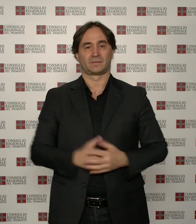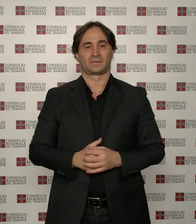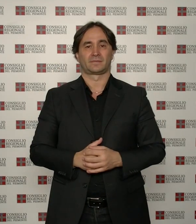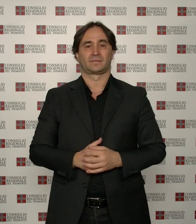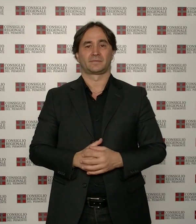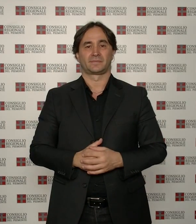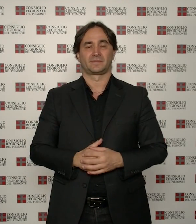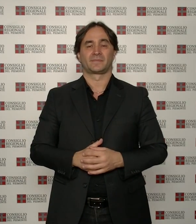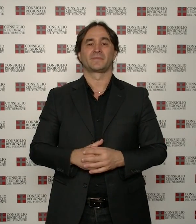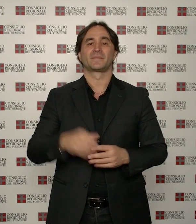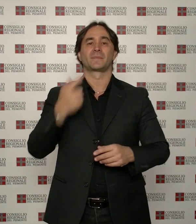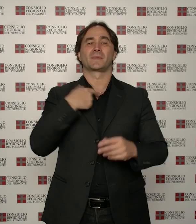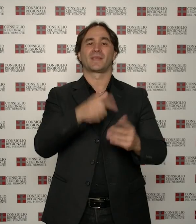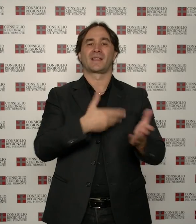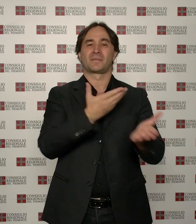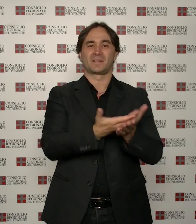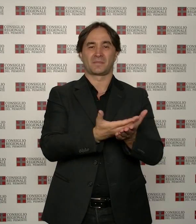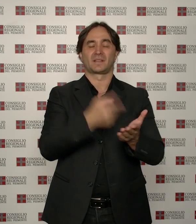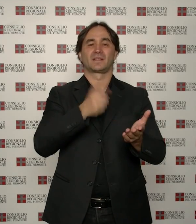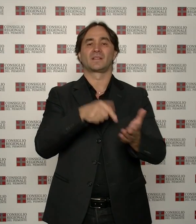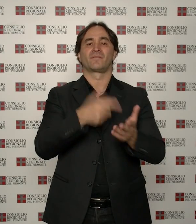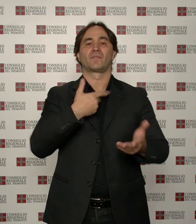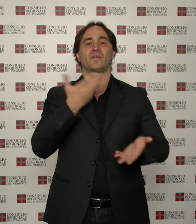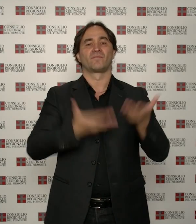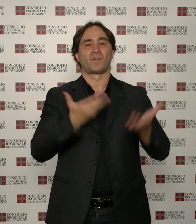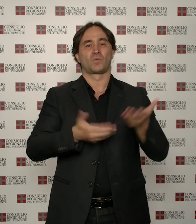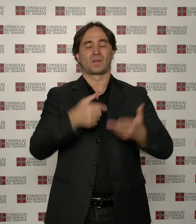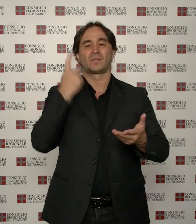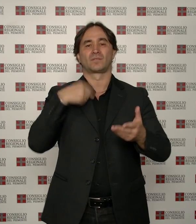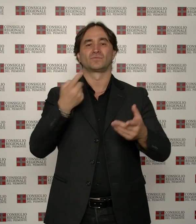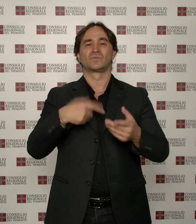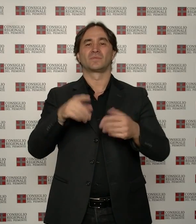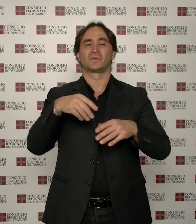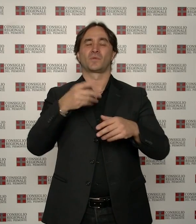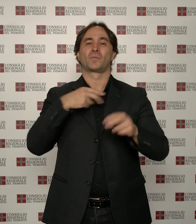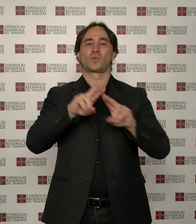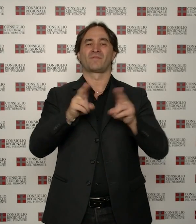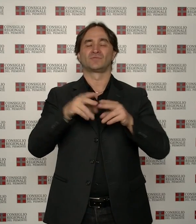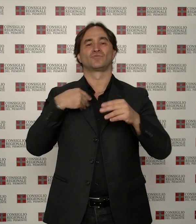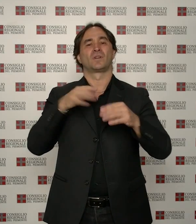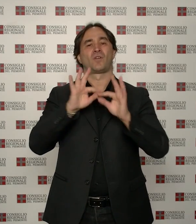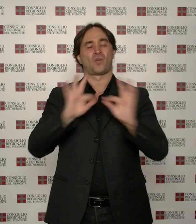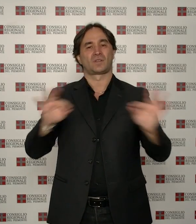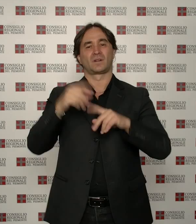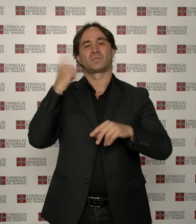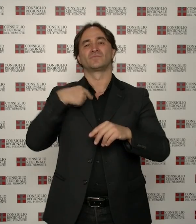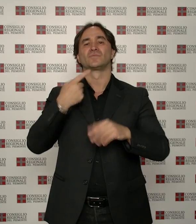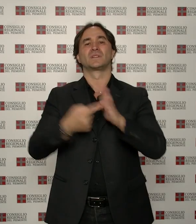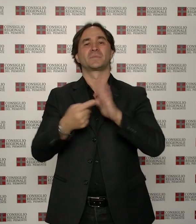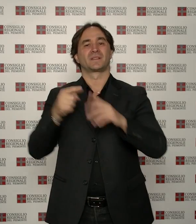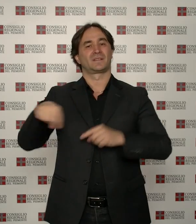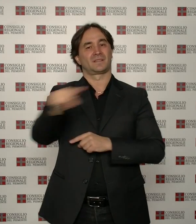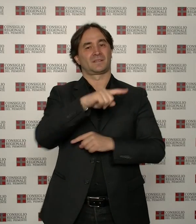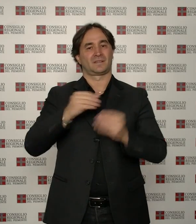Valutare e sostenere gli emendamenti al disegno di legge sul riordino delle province in merito alla ricollocazione del personale. È quanto hanno chiesto